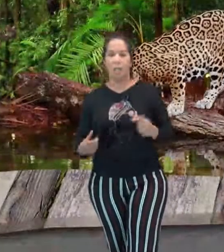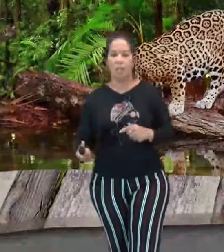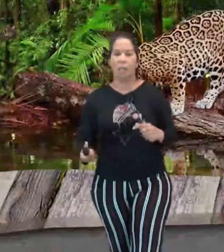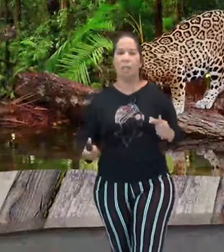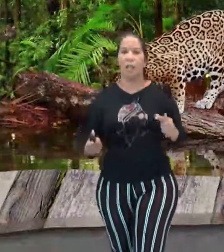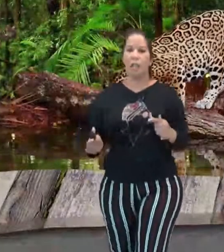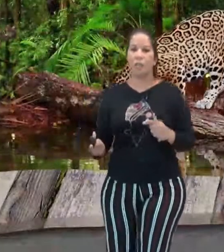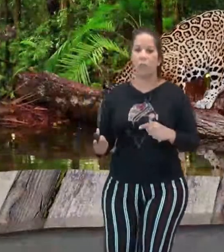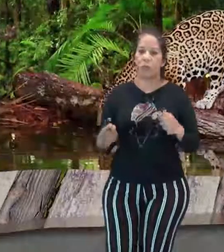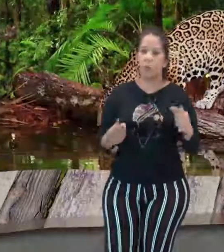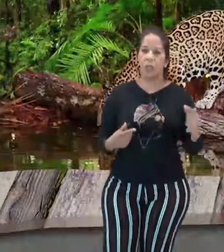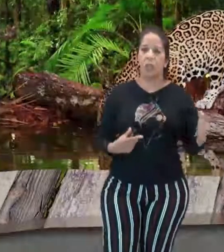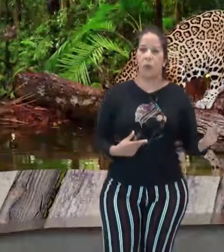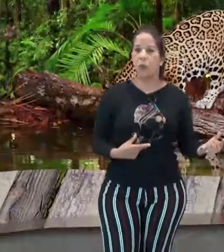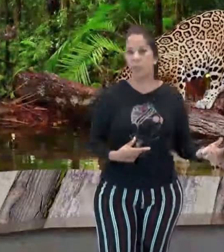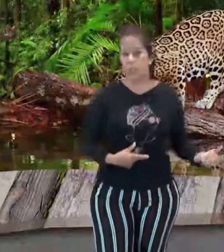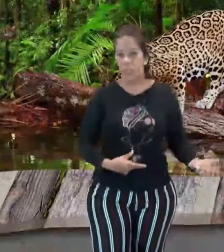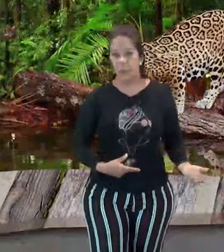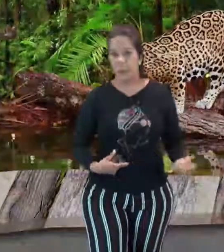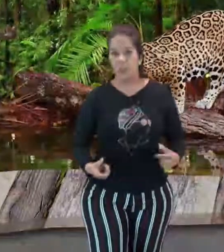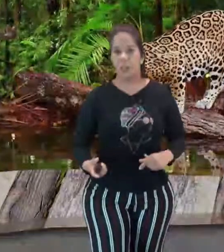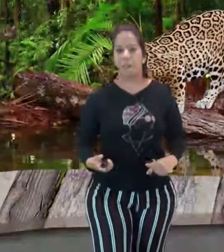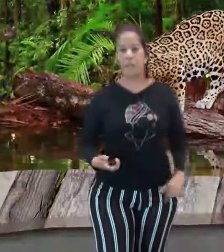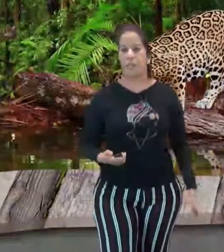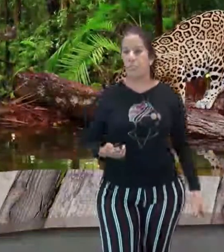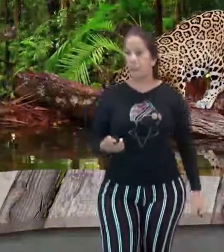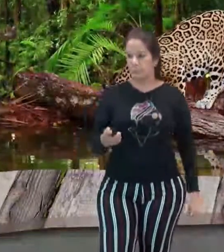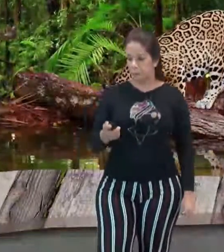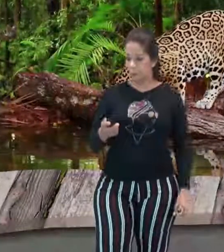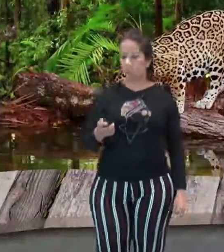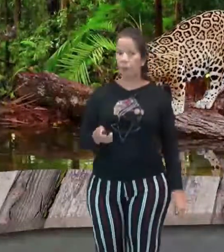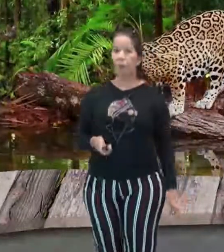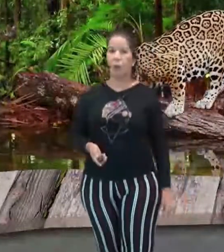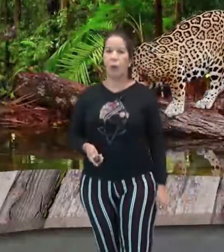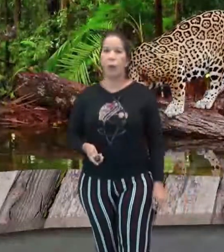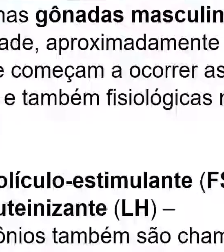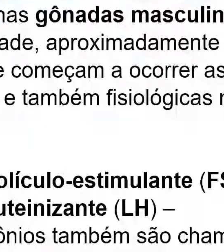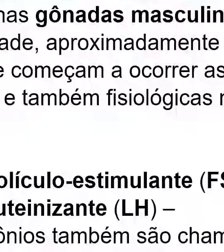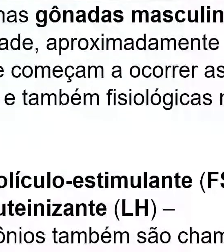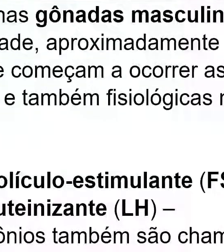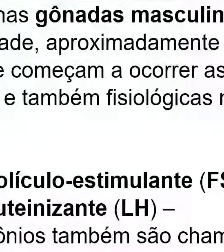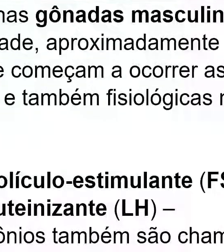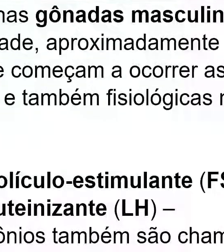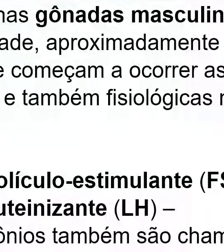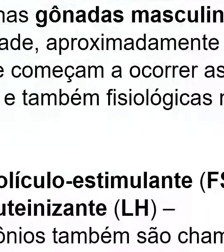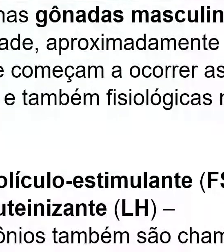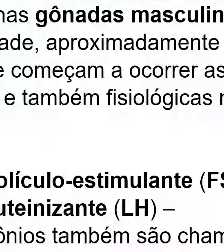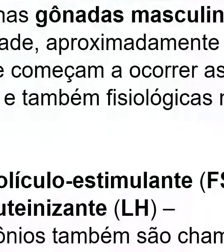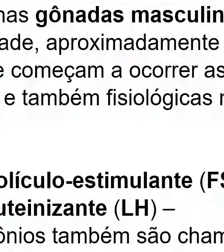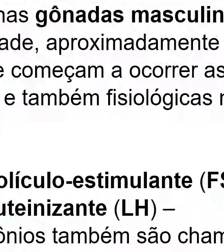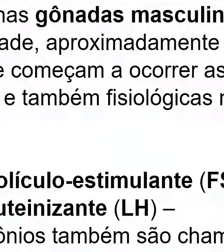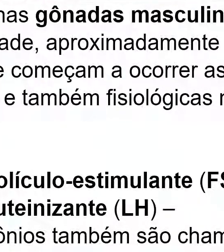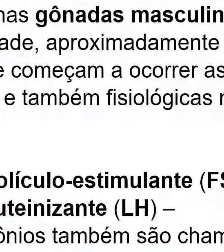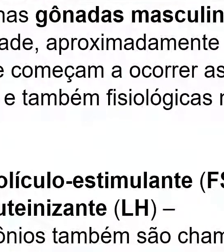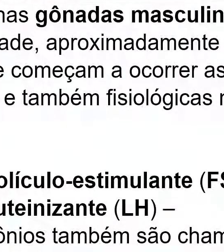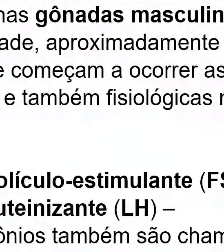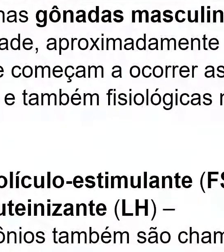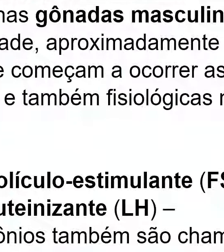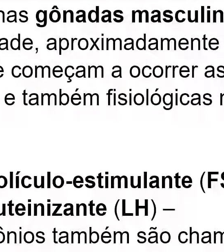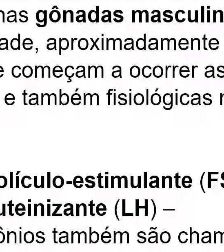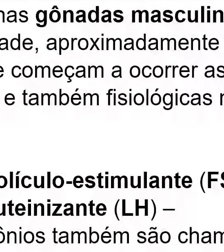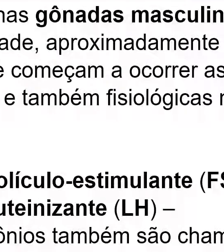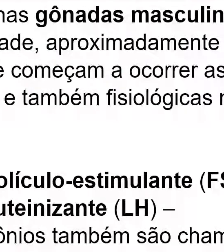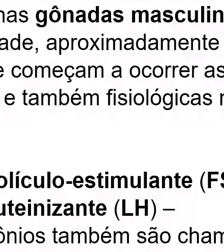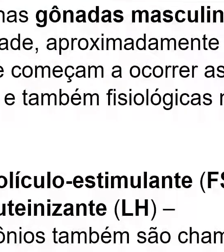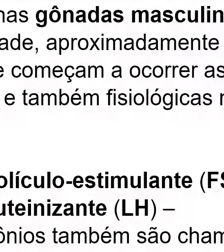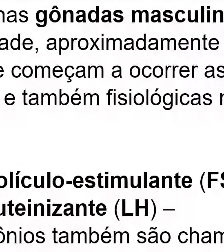na relação, na estrutura ou na genitália masculina e feminina. Ok? Então, essas células intersticiais, não esqueça que